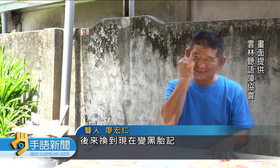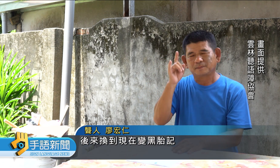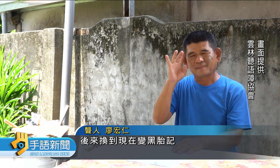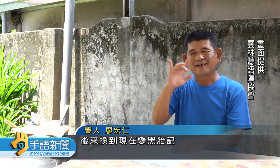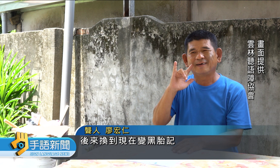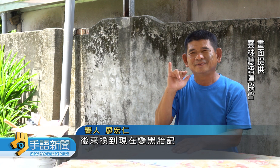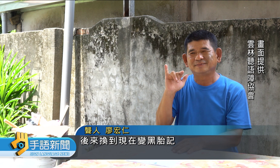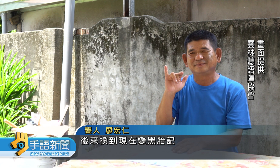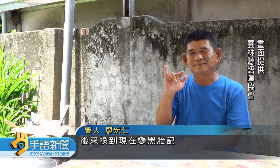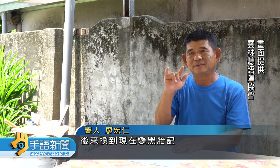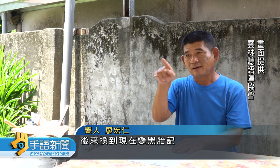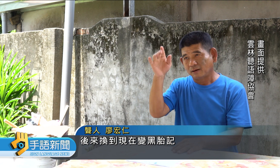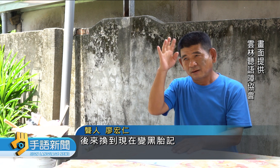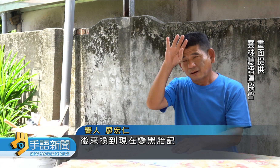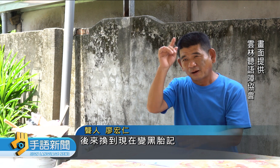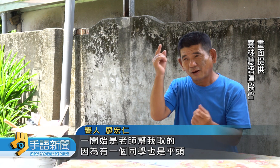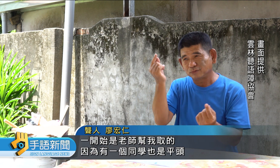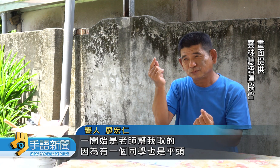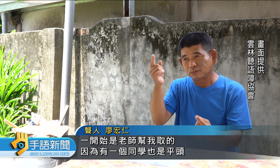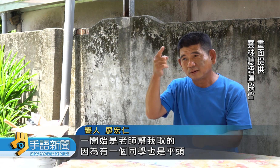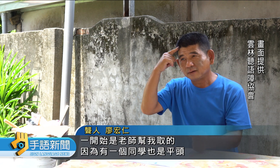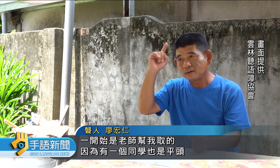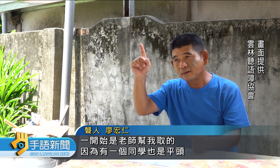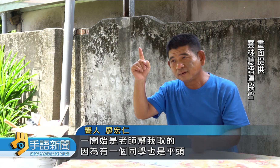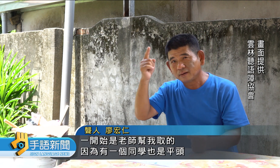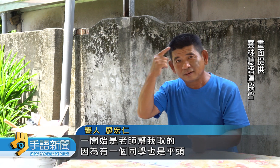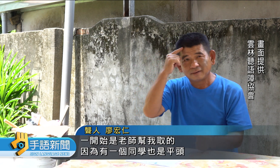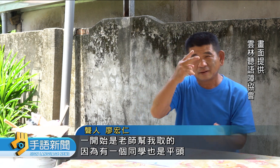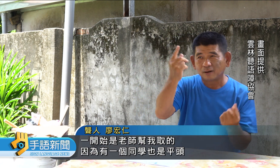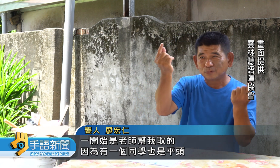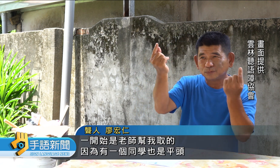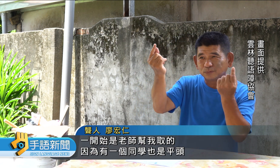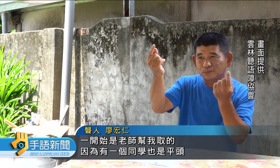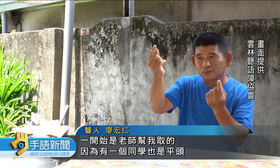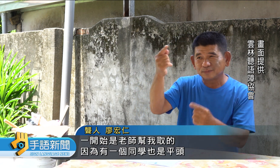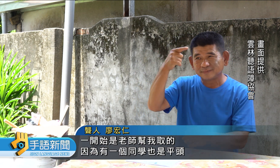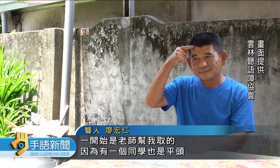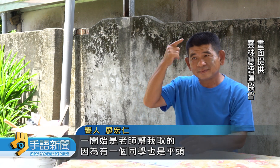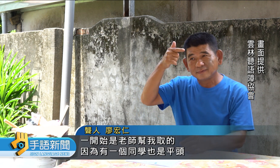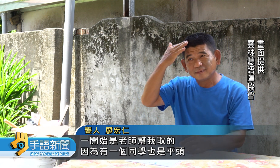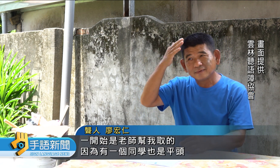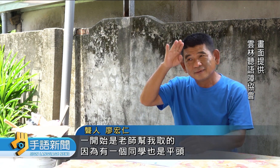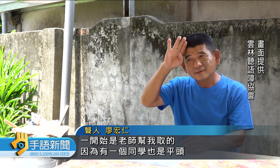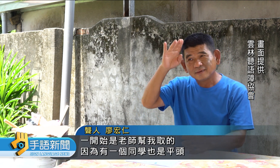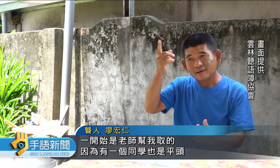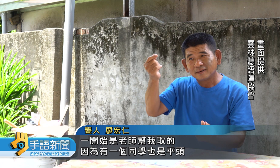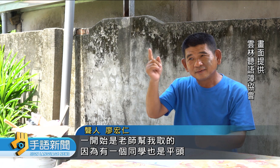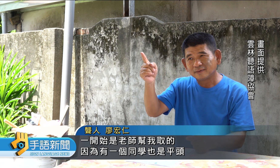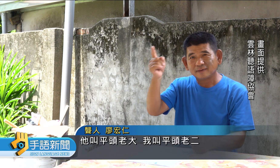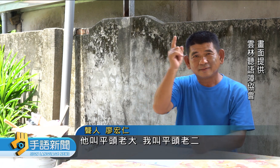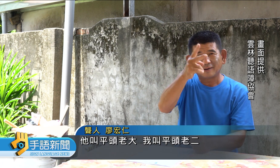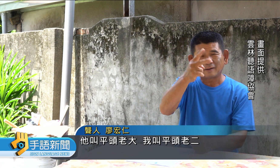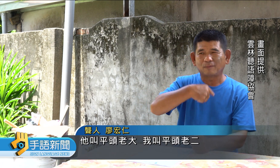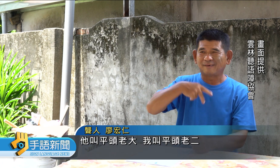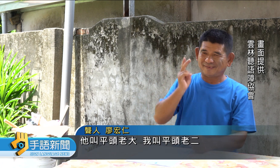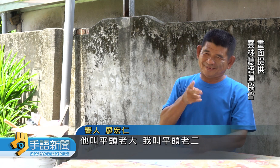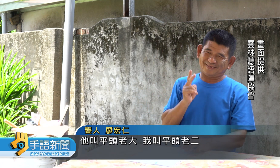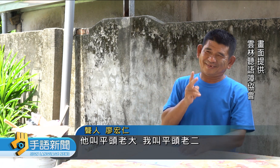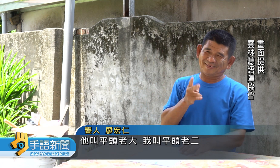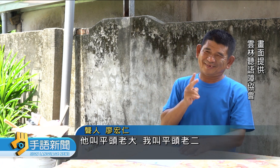记。一开始是老师帮我取的，因为有一个同学也是平头，他叫平头老大，我叫平头